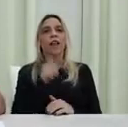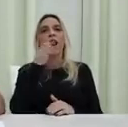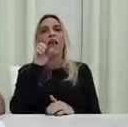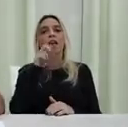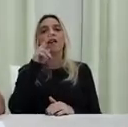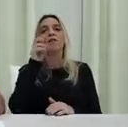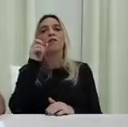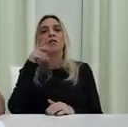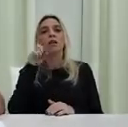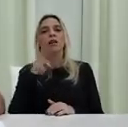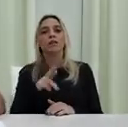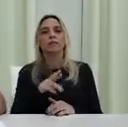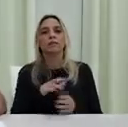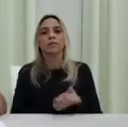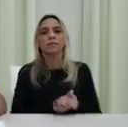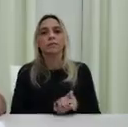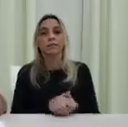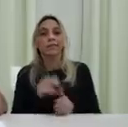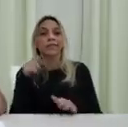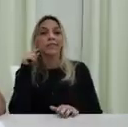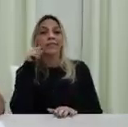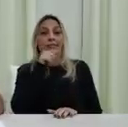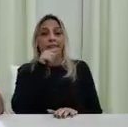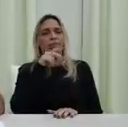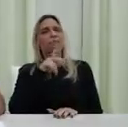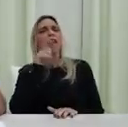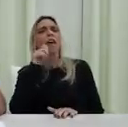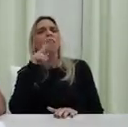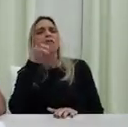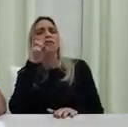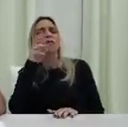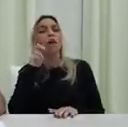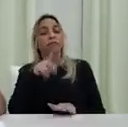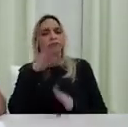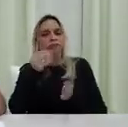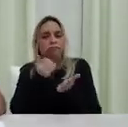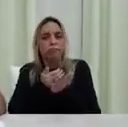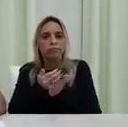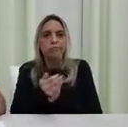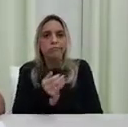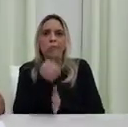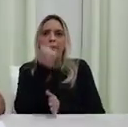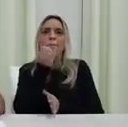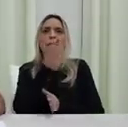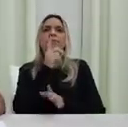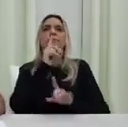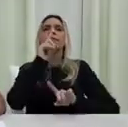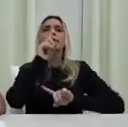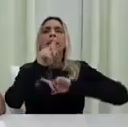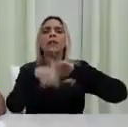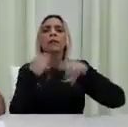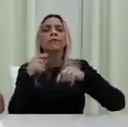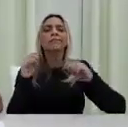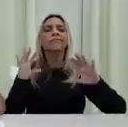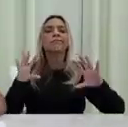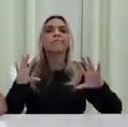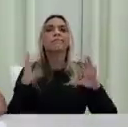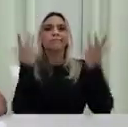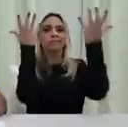Rouanet. Essa desgraça dessa Lei Rouanet, né? Começou muito bem intencionada, depois virou aquela festa que todo mundo sabe,